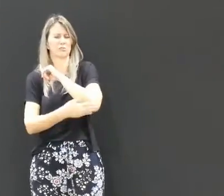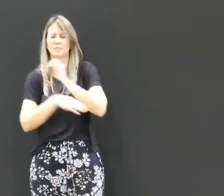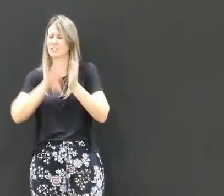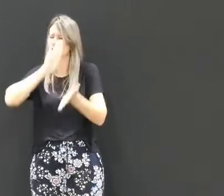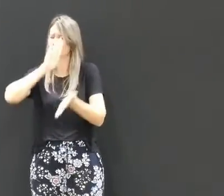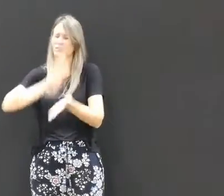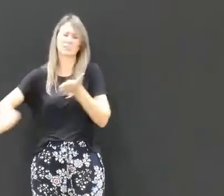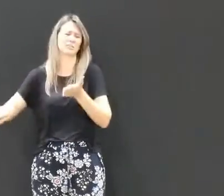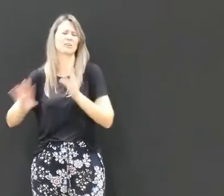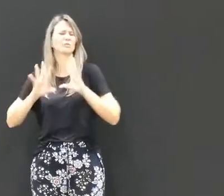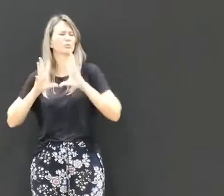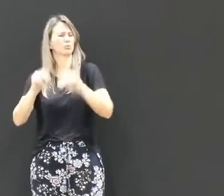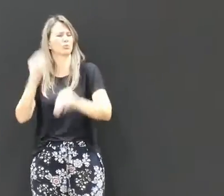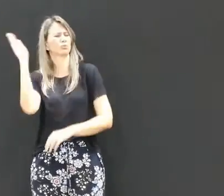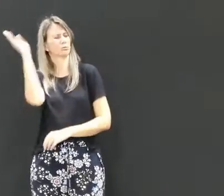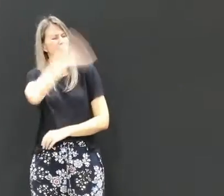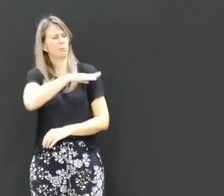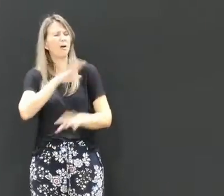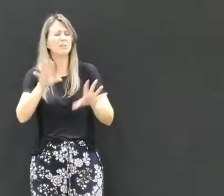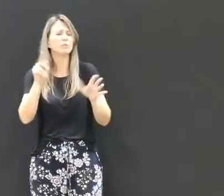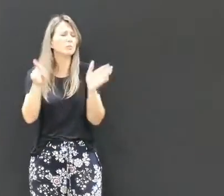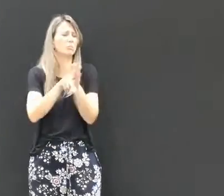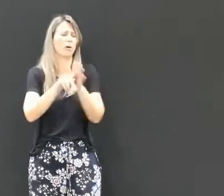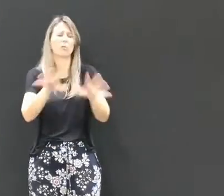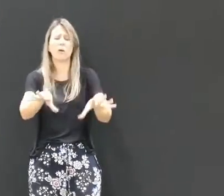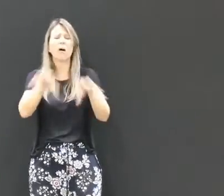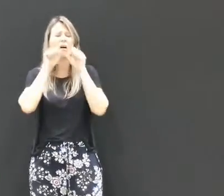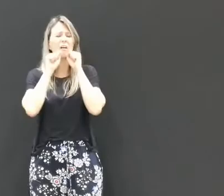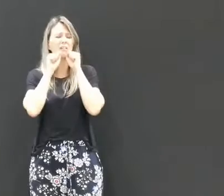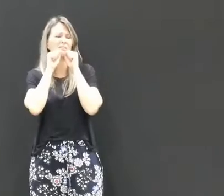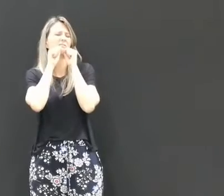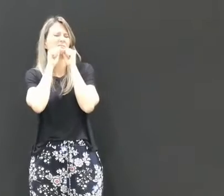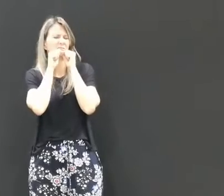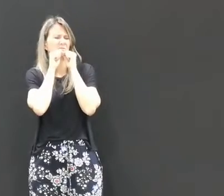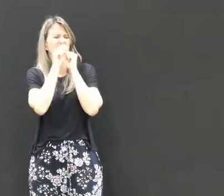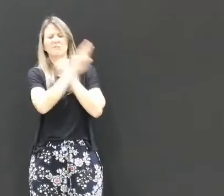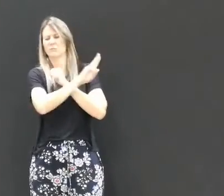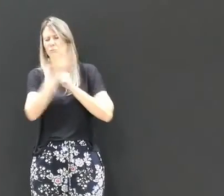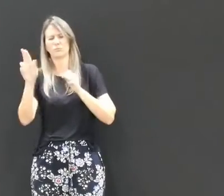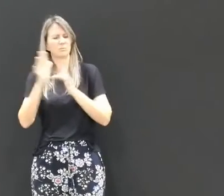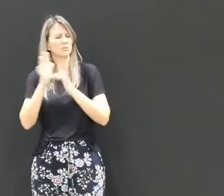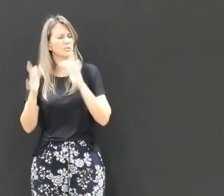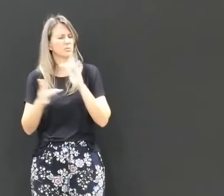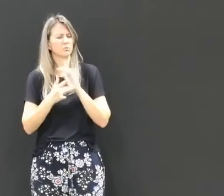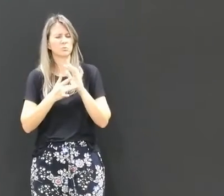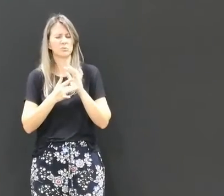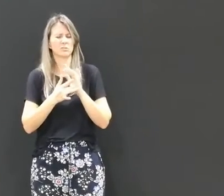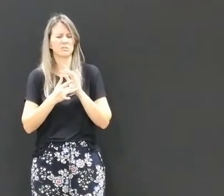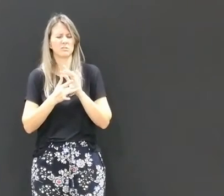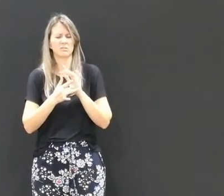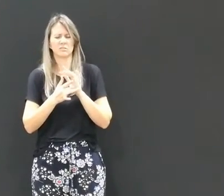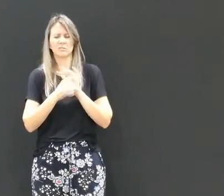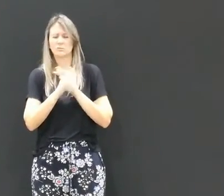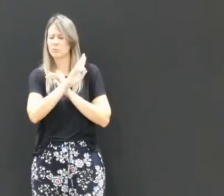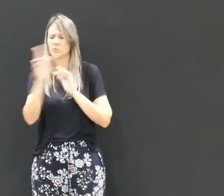santidade, mas que tudo aquilo que não Te agrada, Senhor, toda a maldade, toda a maldição, meu Pai, tudo aquilo que é